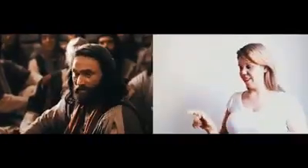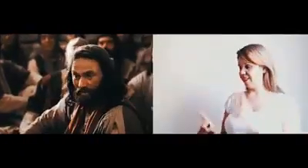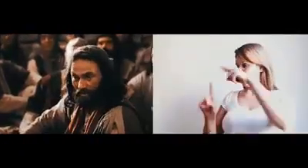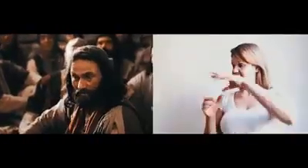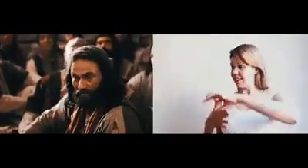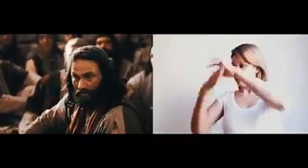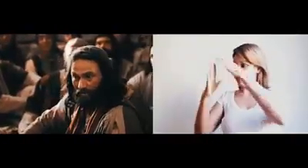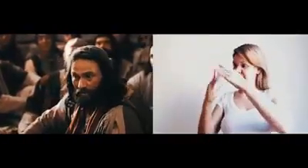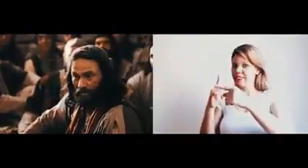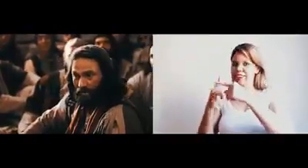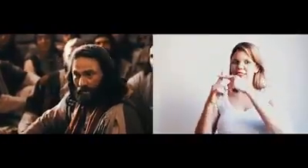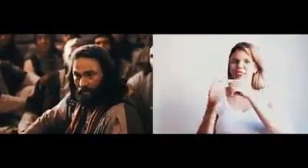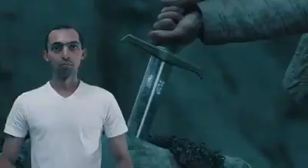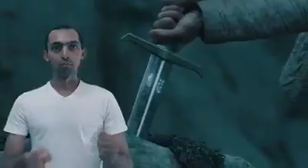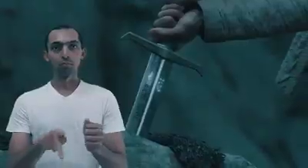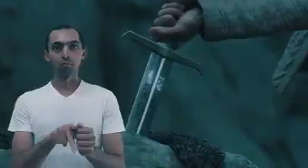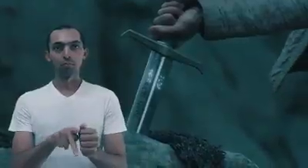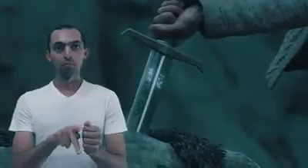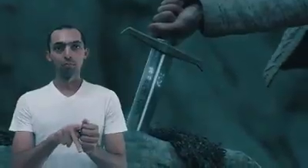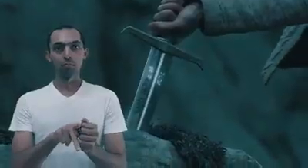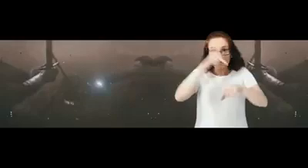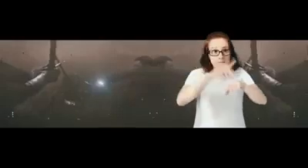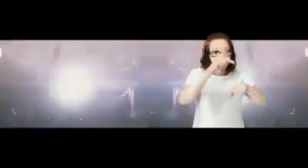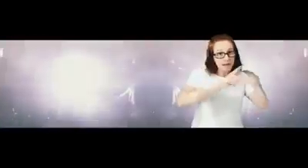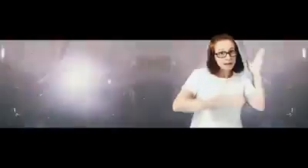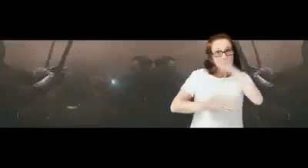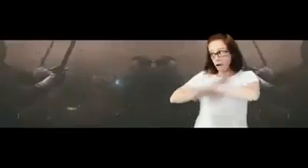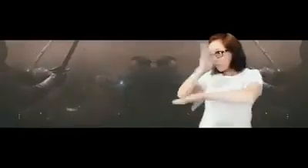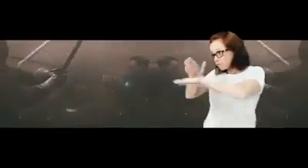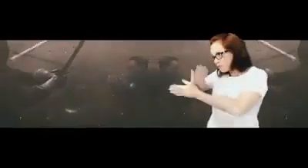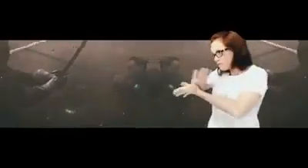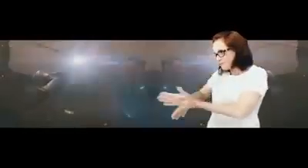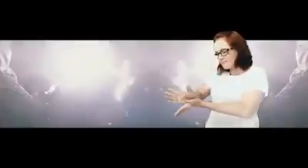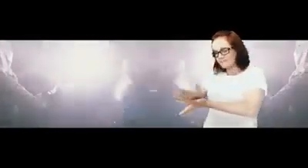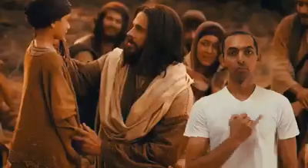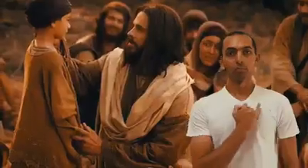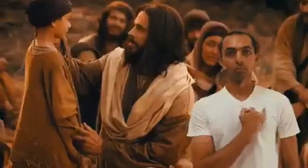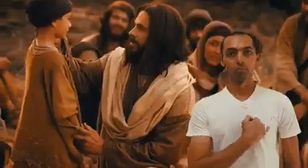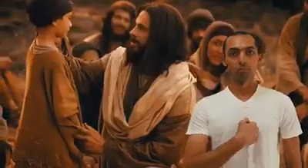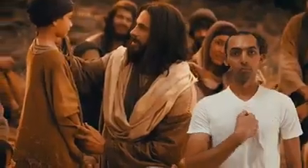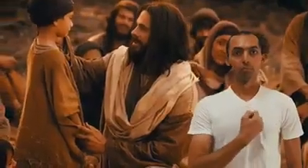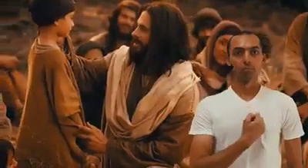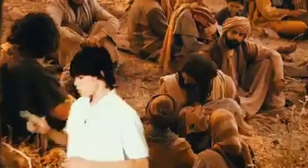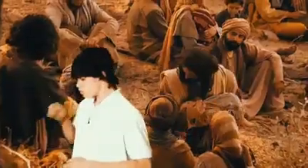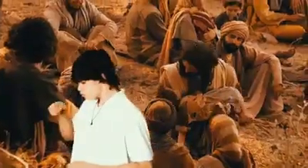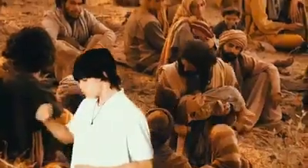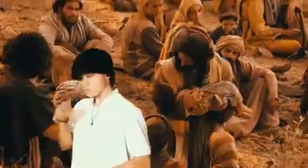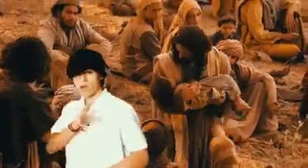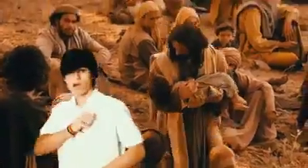o modelador da igreja. Em Pedro é a pedra que o mal esmagou. Em João ele